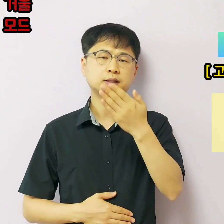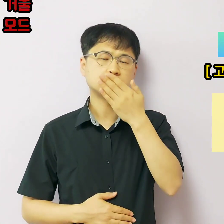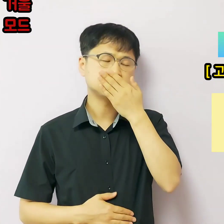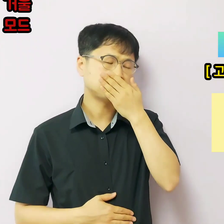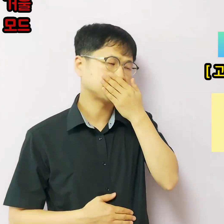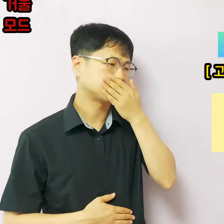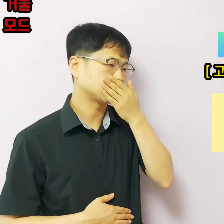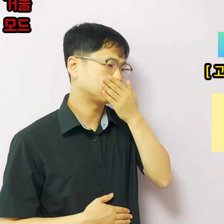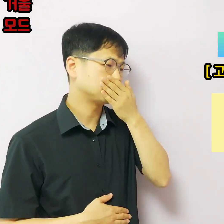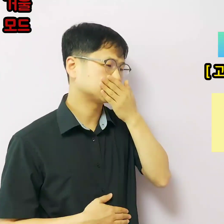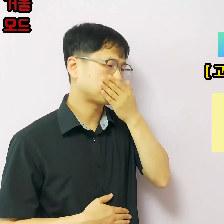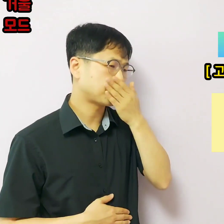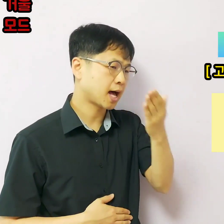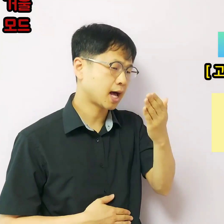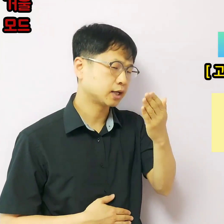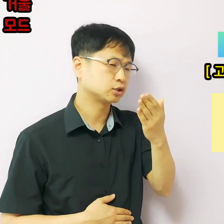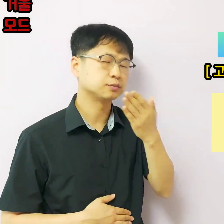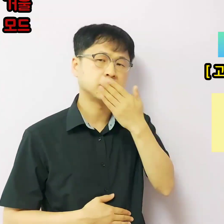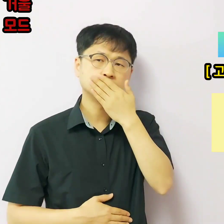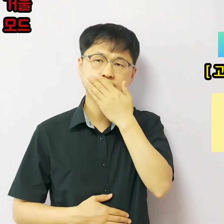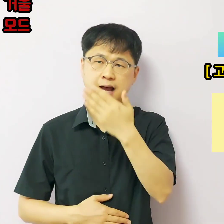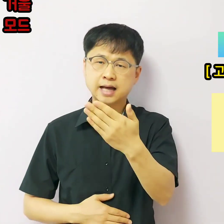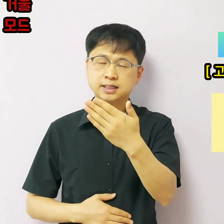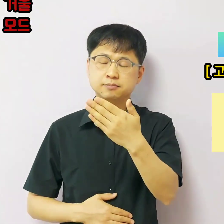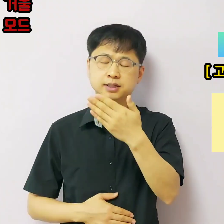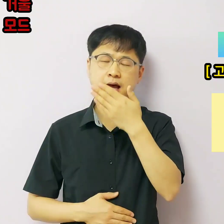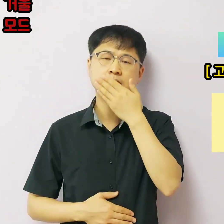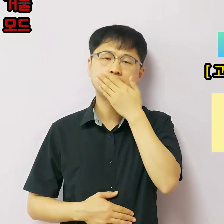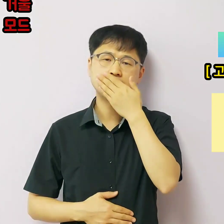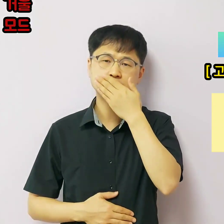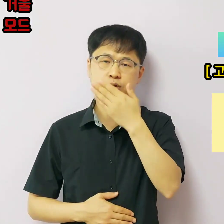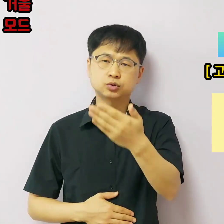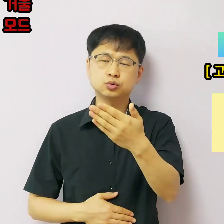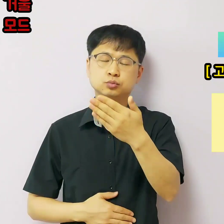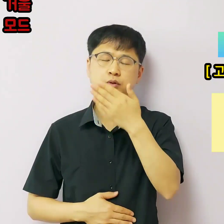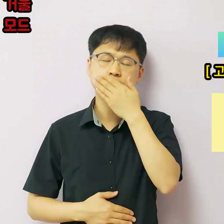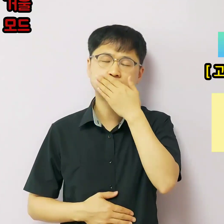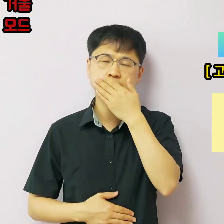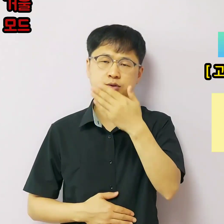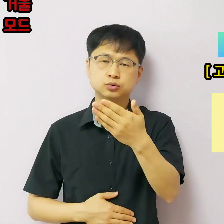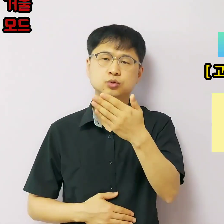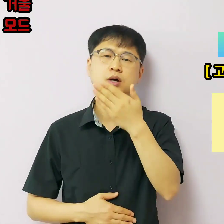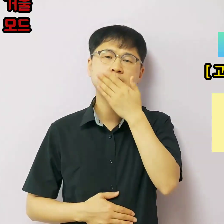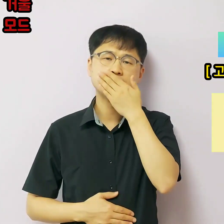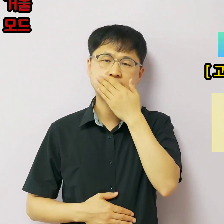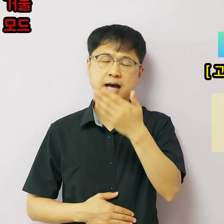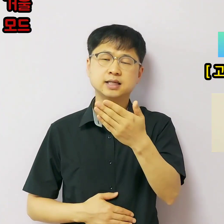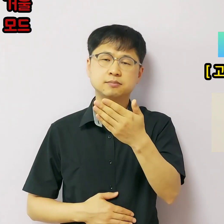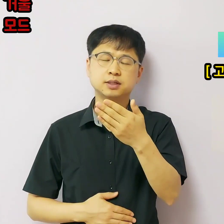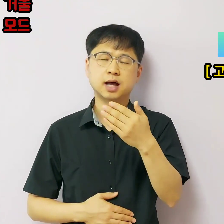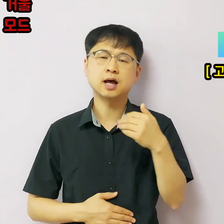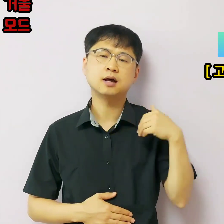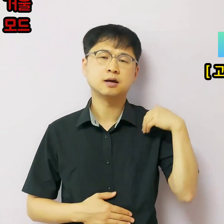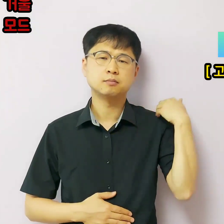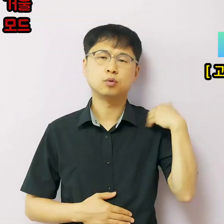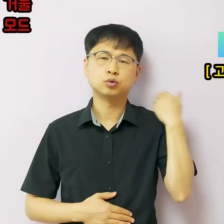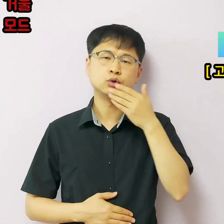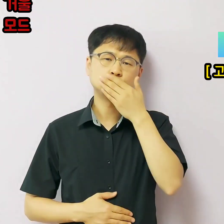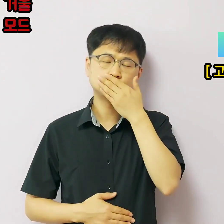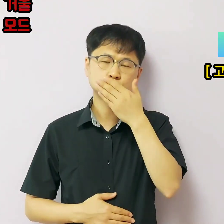손바닥을 입 앞에 댔다가 내밀면서 파 해주시면 가능입니다. 할 수, 할 수, 가능입니다. 모를